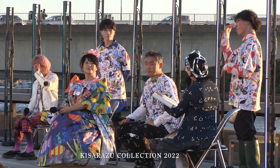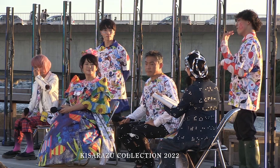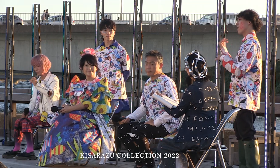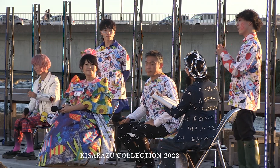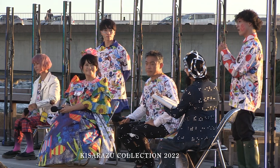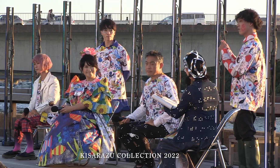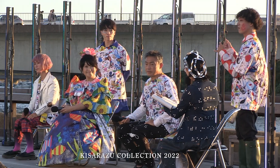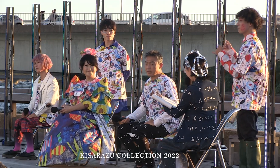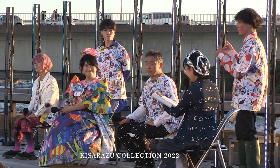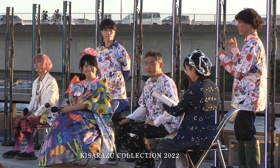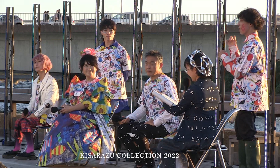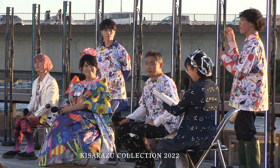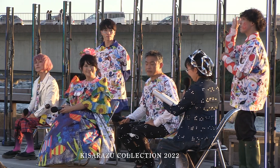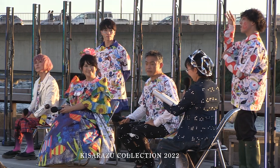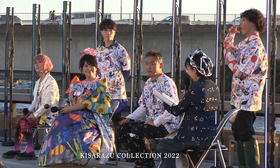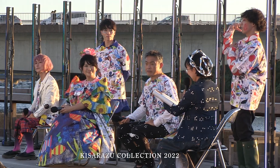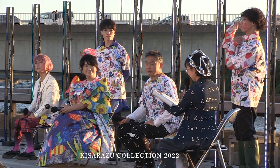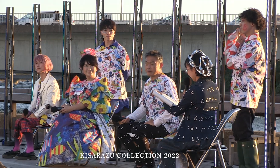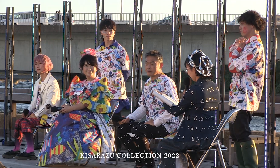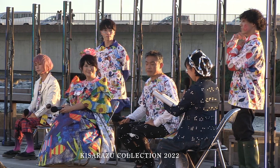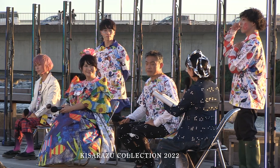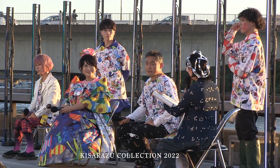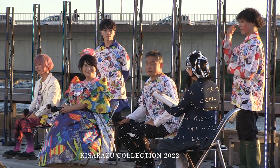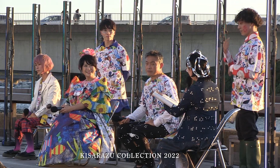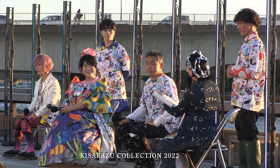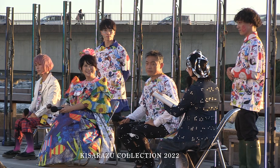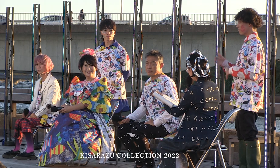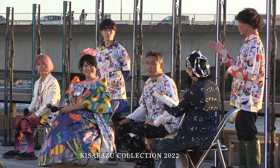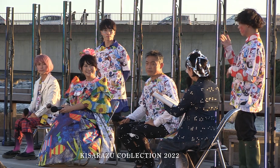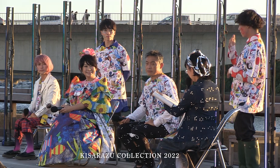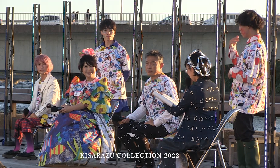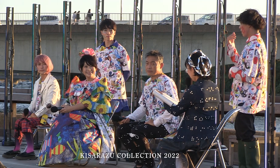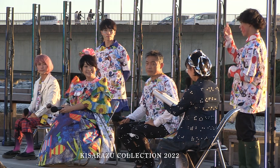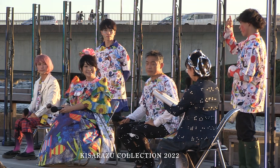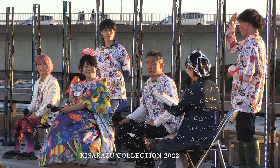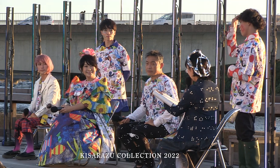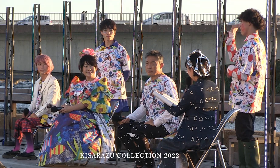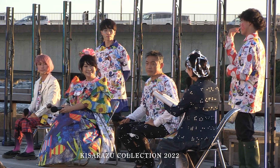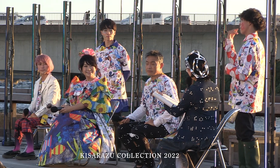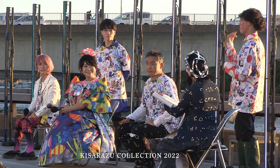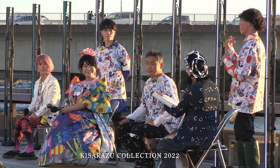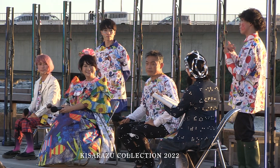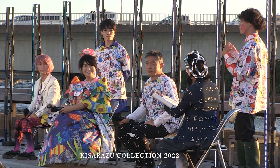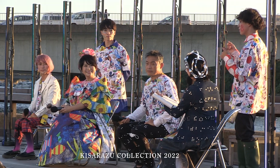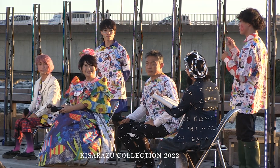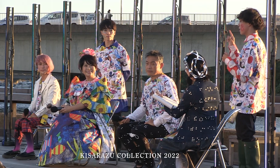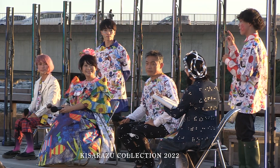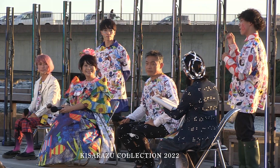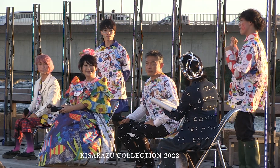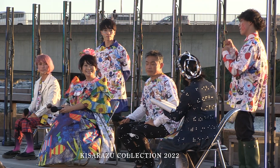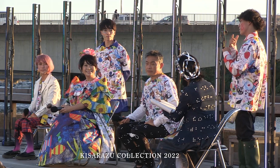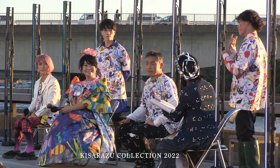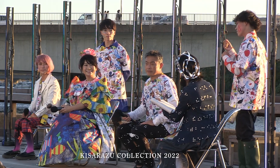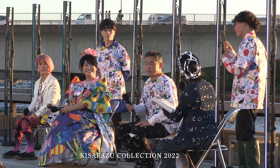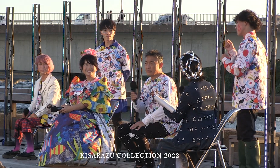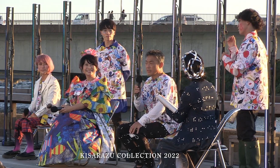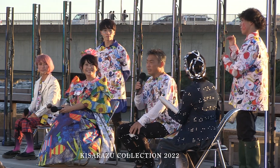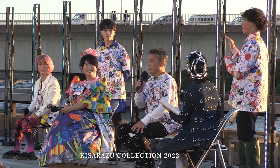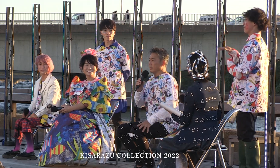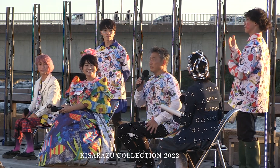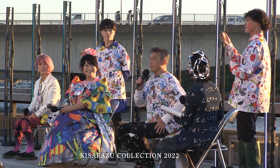を担っていくと思います。私たち未来を担う若者に何か頑張ってほしいことはありますか？